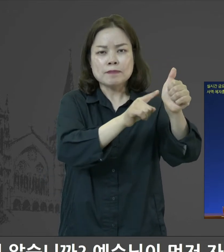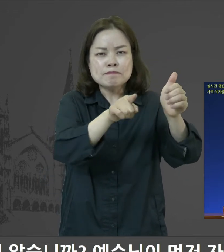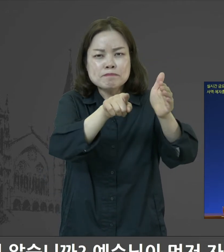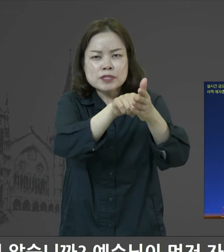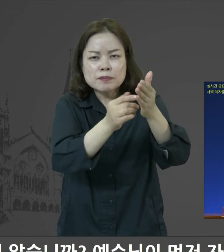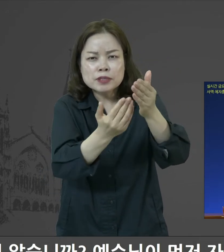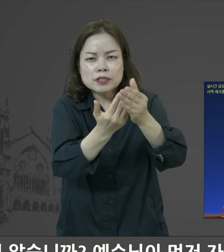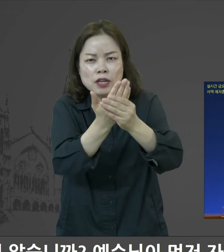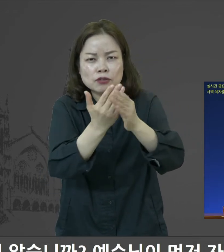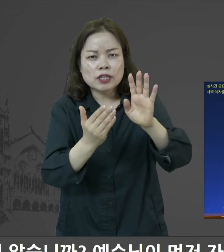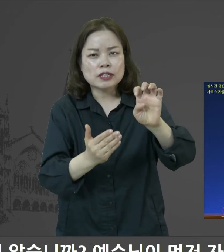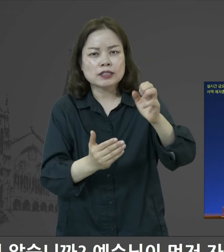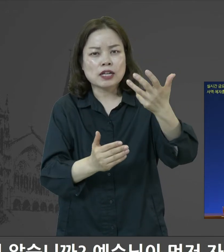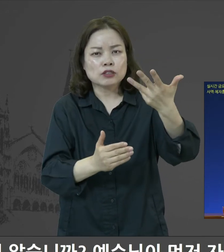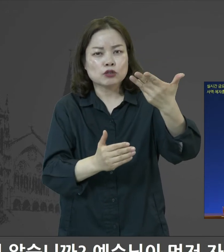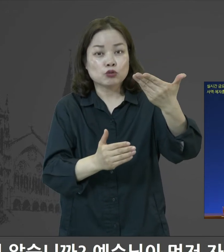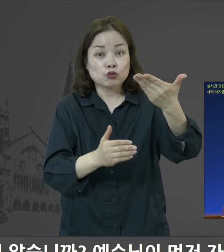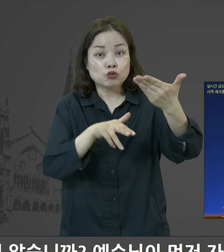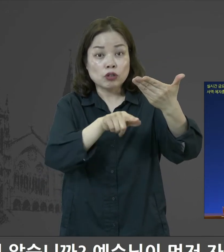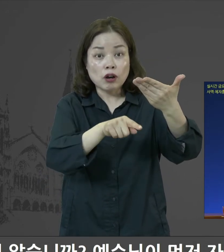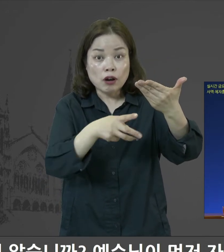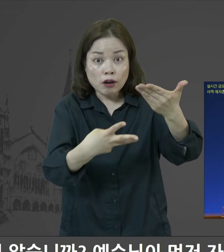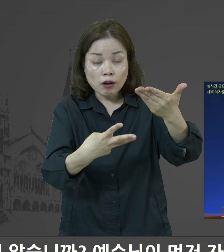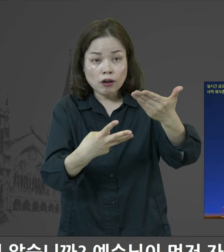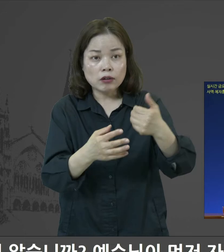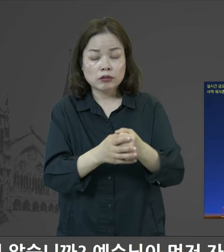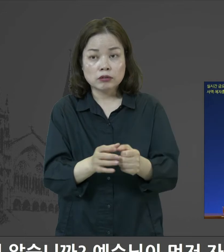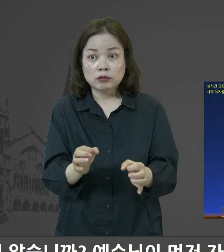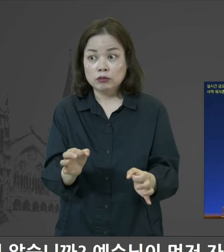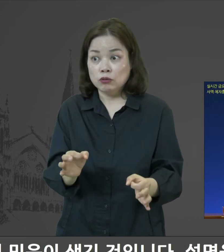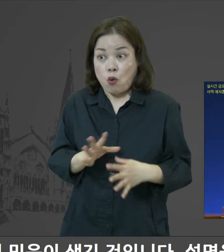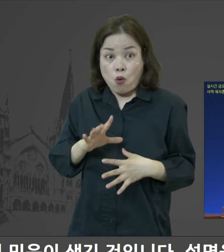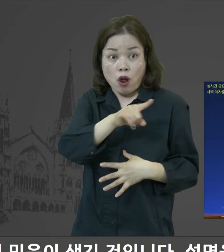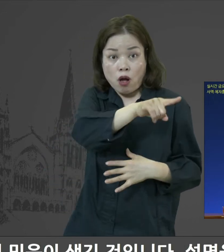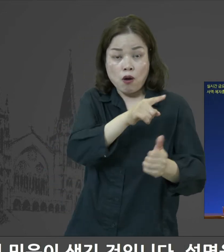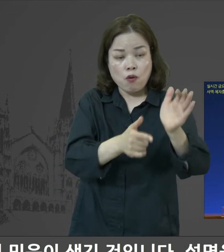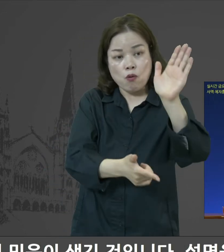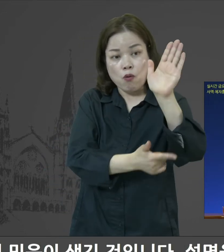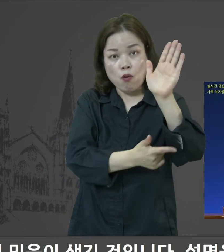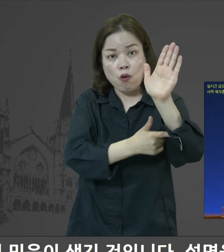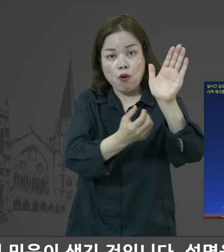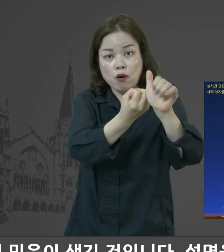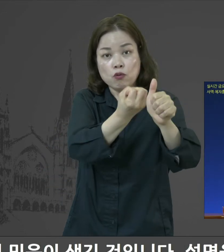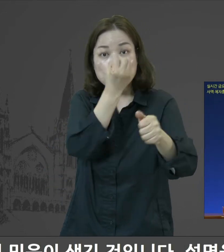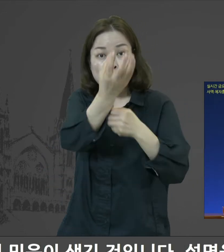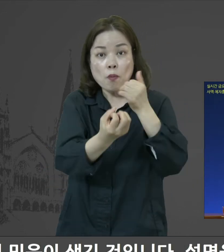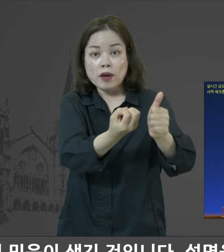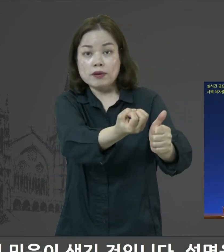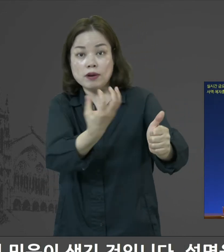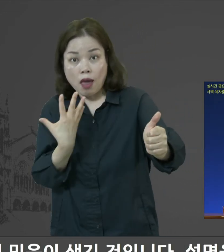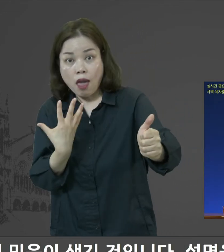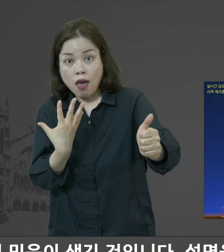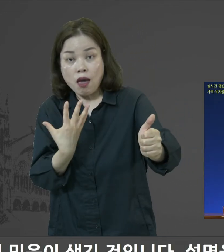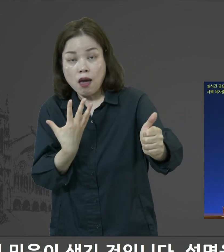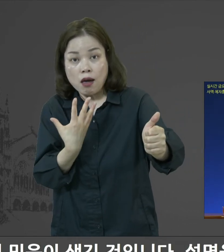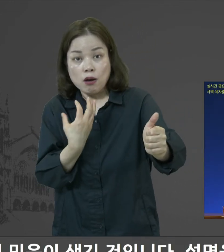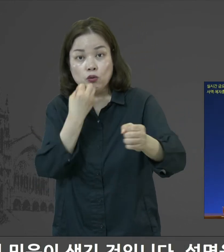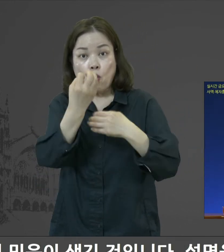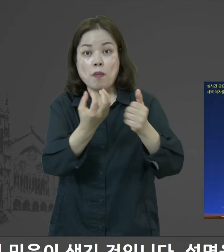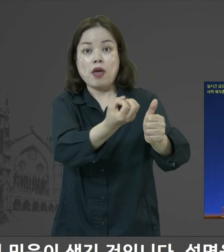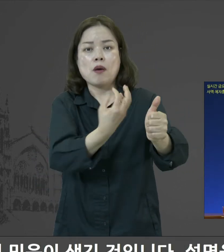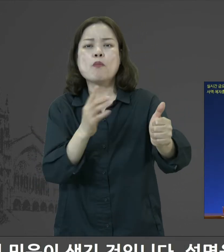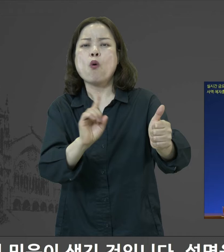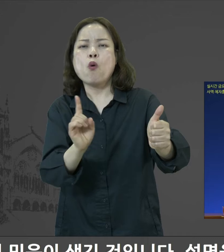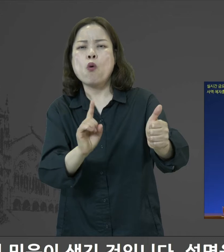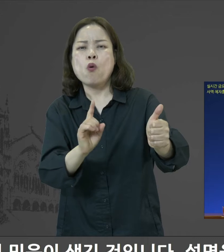다음 49절에 굉장히 놀라운 고백을 해요. 이게 순식간에 일어난 일인데 놀라운 고백을 합니다.